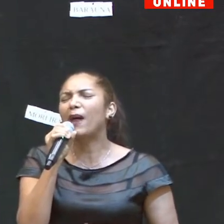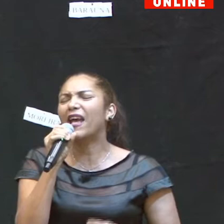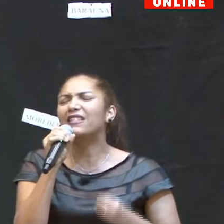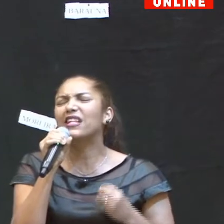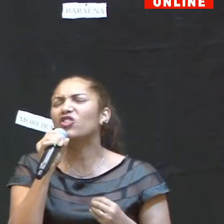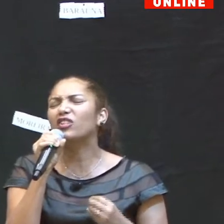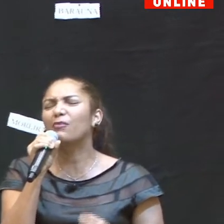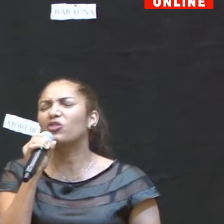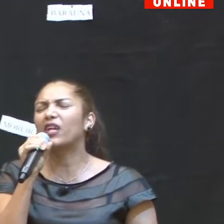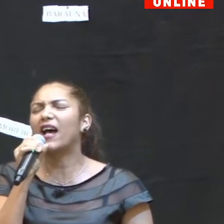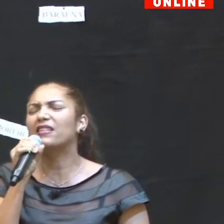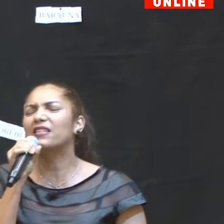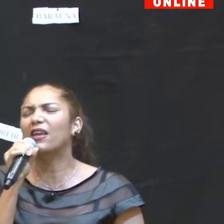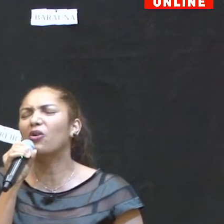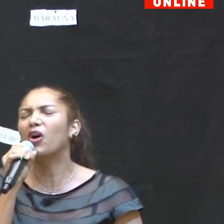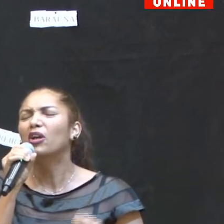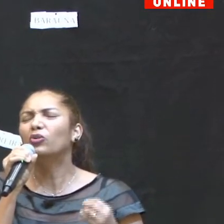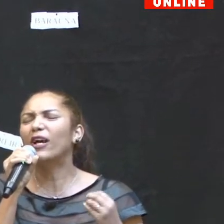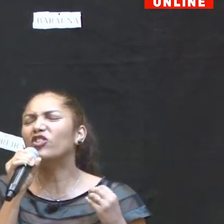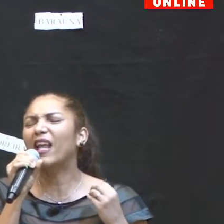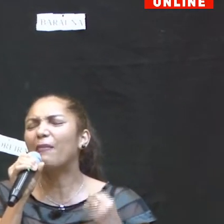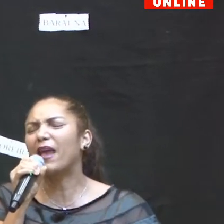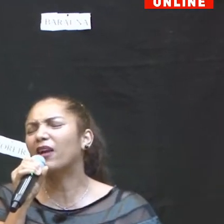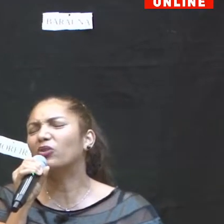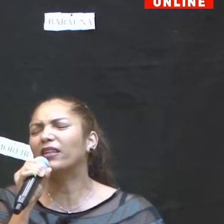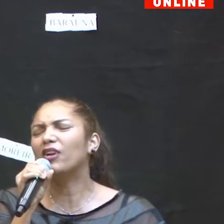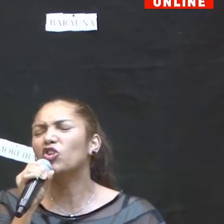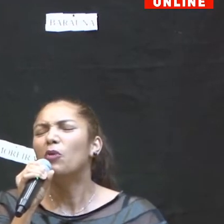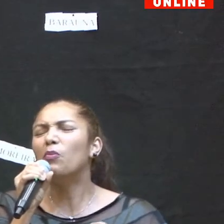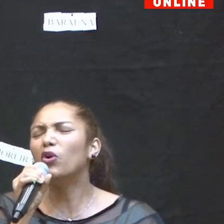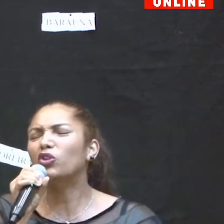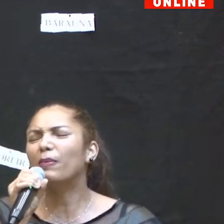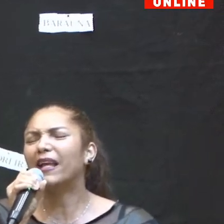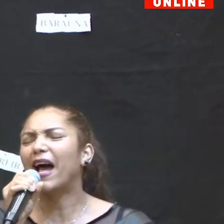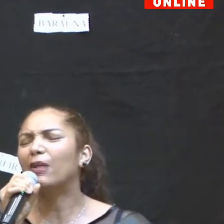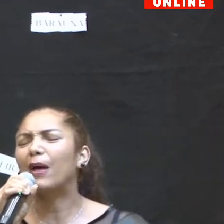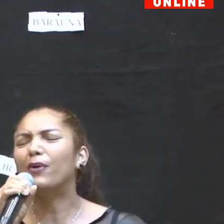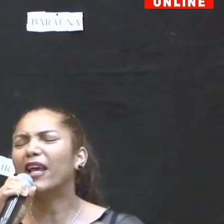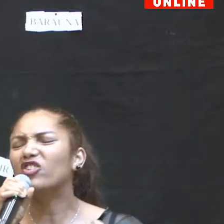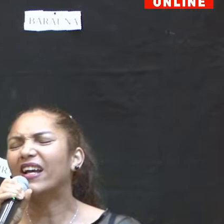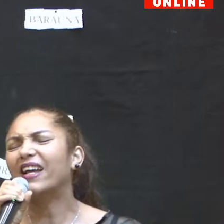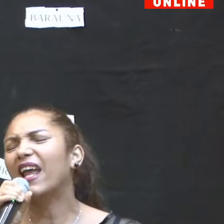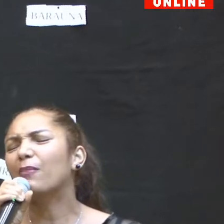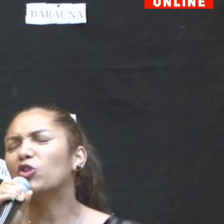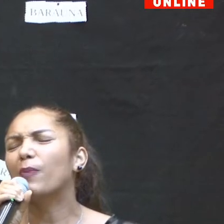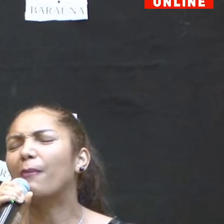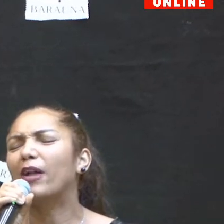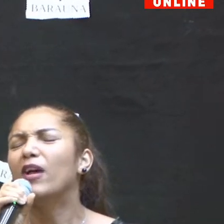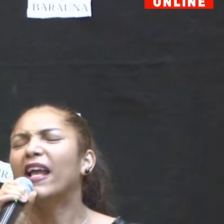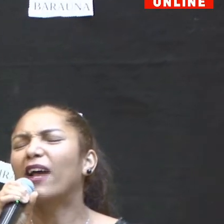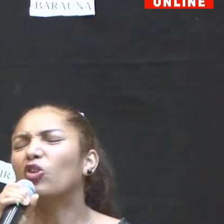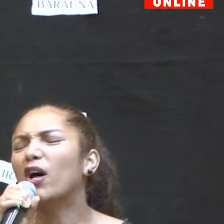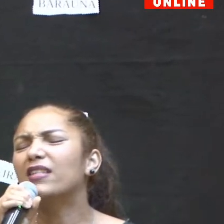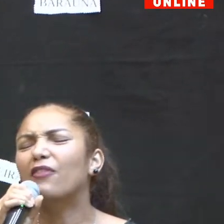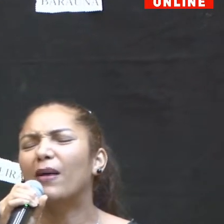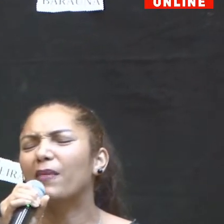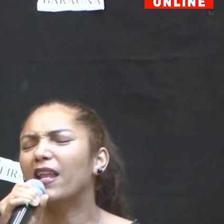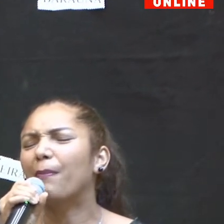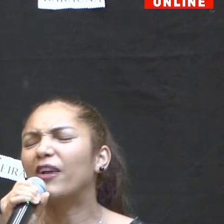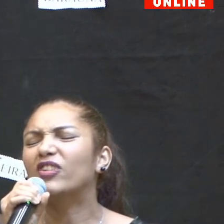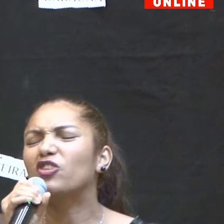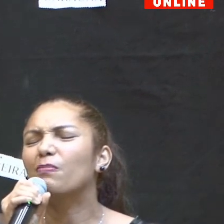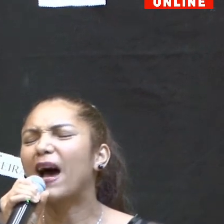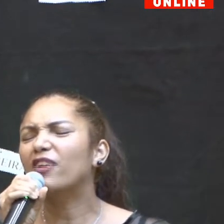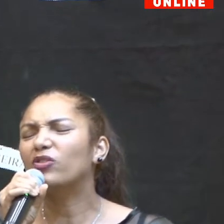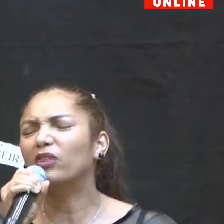Jesus, Pai, assim Te damos graças, Senhor. Tu és tremendo, ó Deus. Muito obrigada, Pai, porque já cremos, Pai amado, que a nossa família,